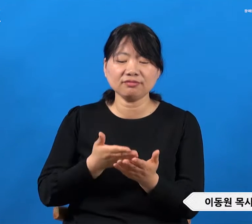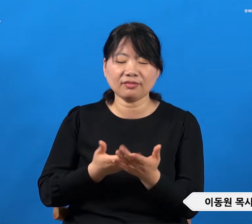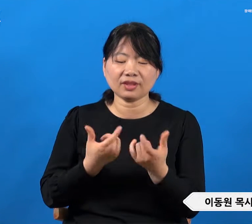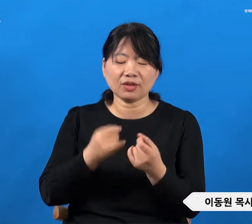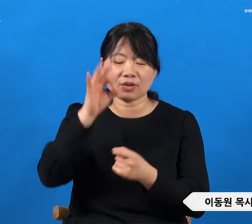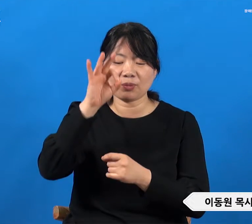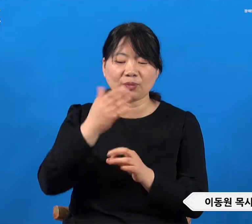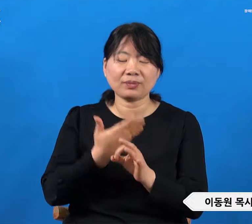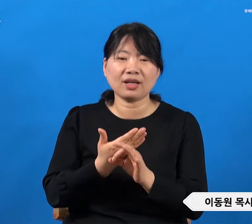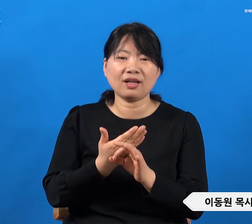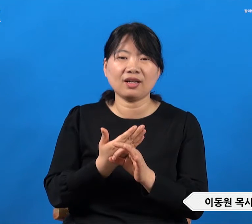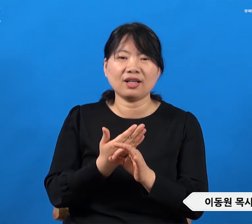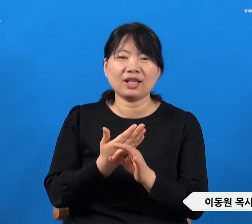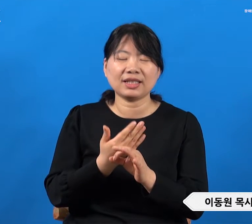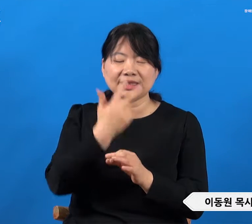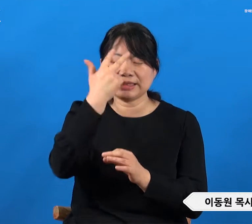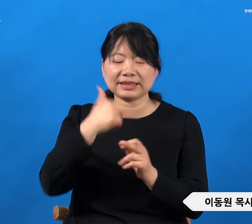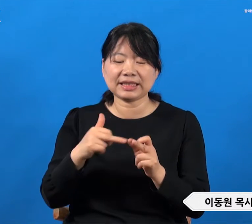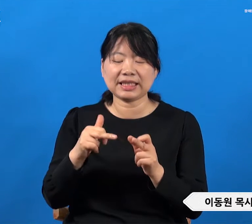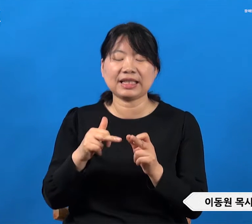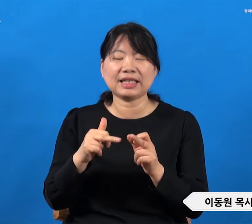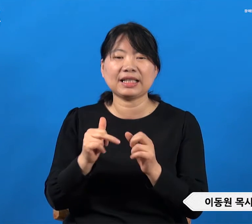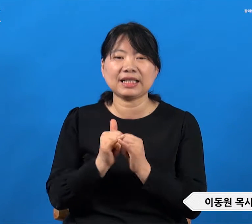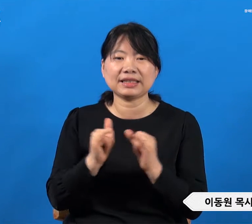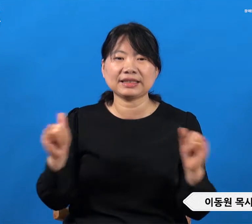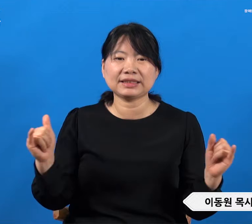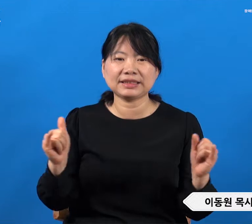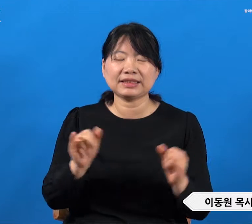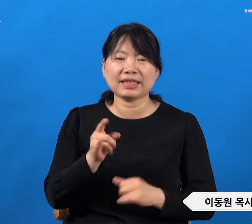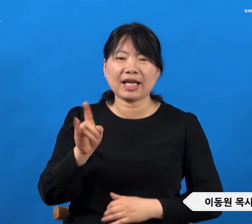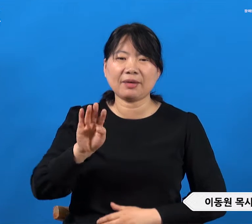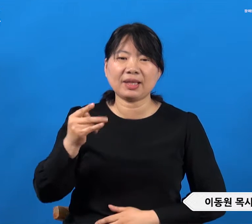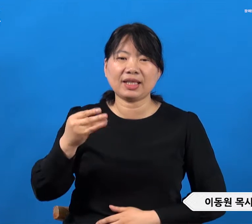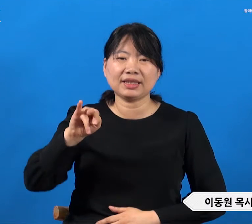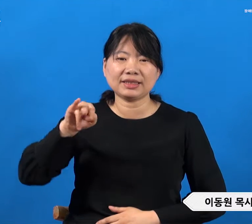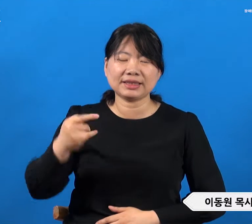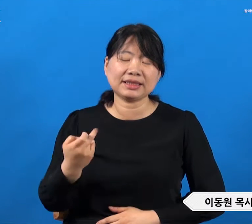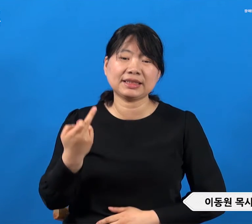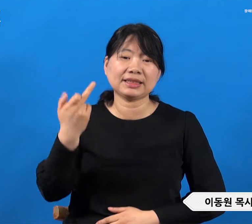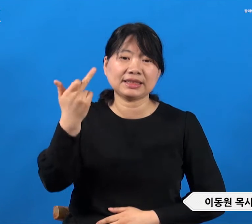뉴스에 이렇게 보다 보니까 한 시각장애인이 에베레스트